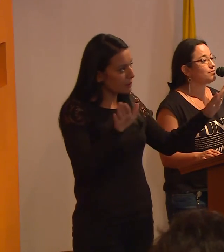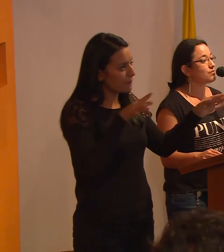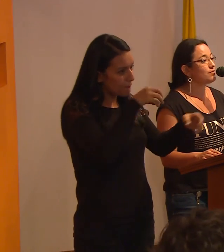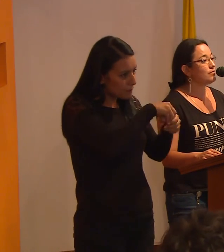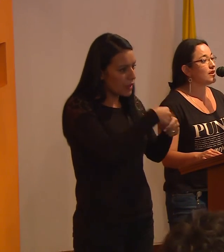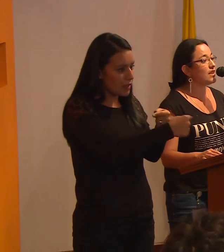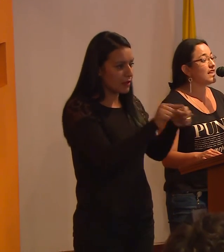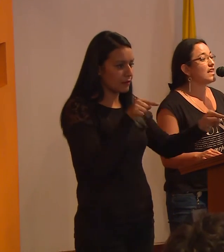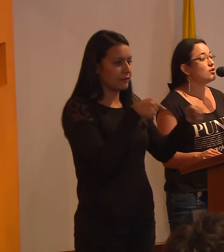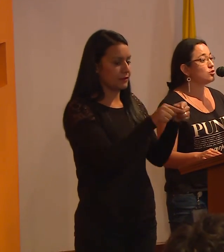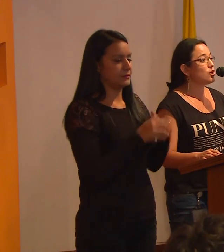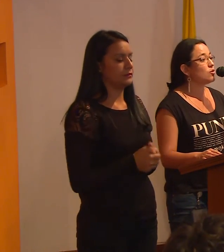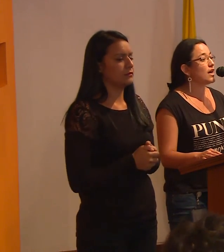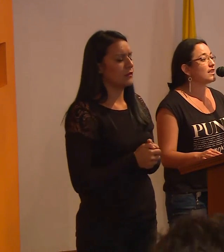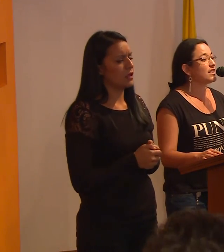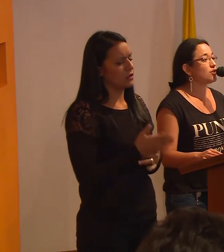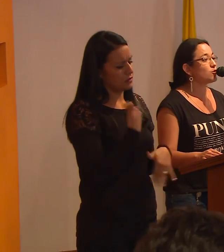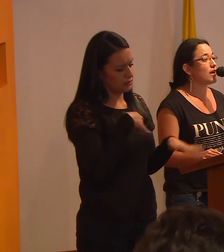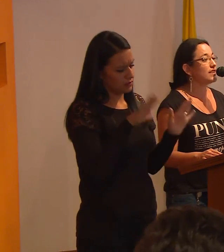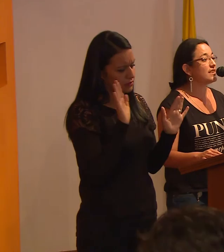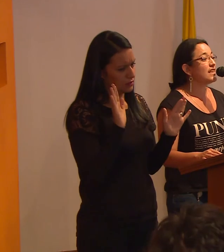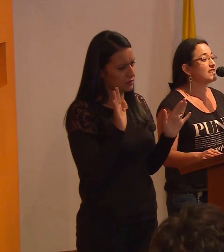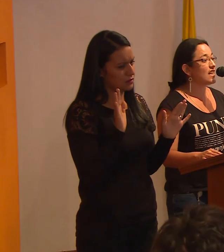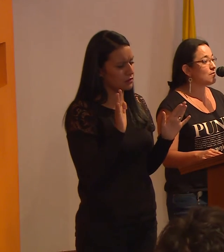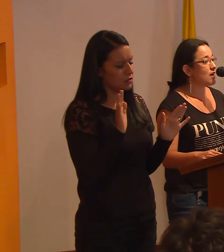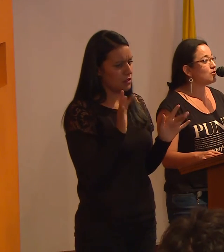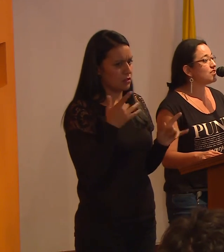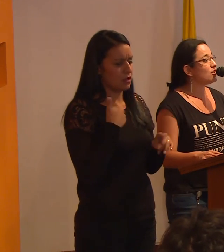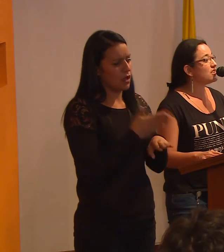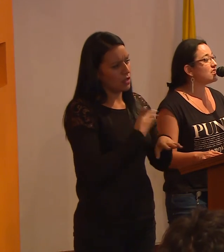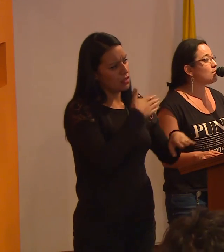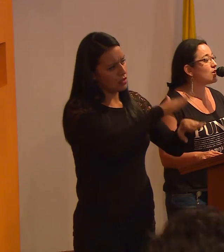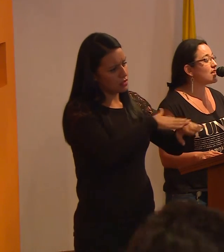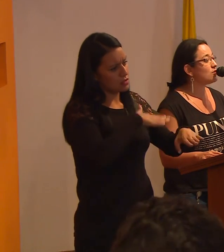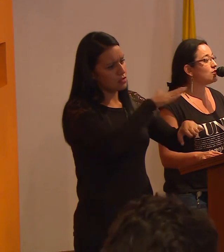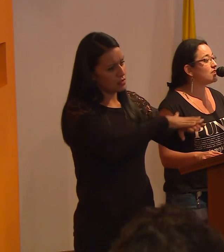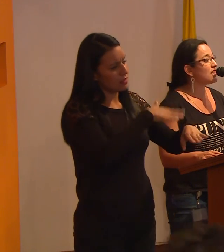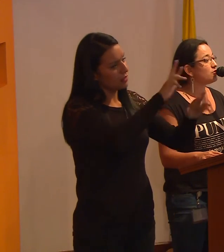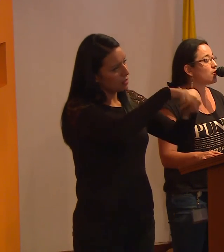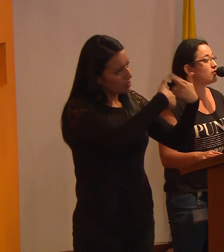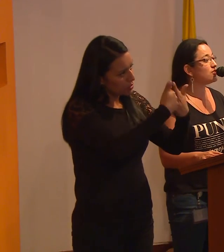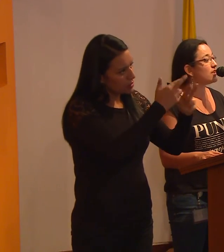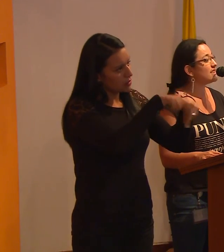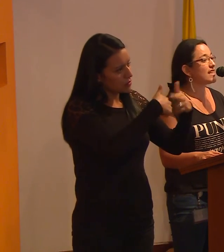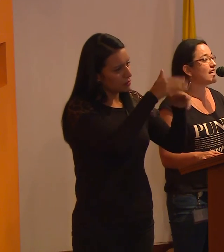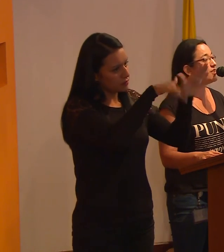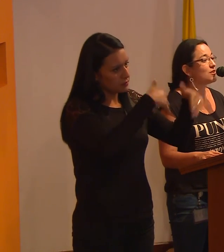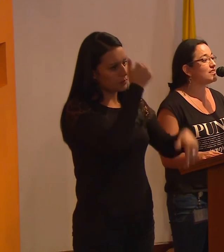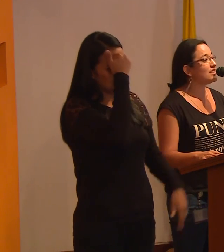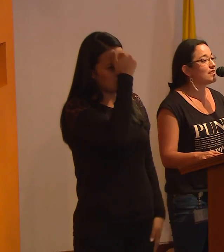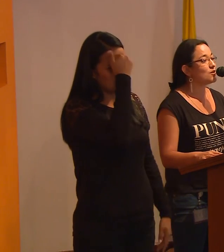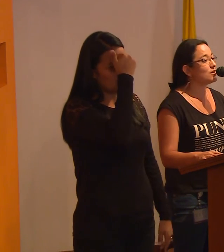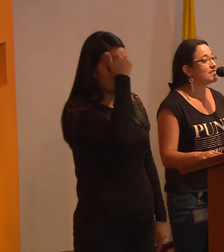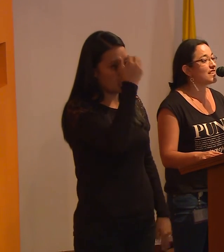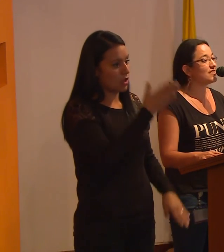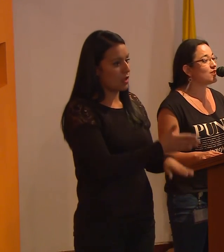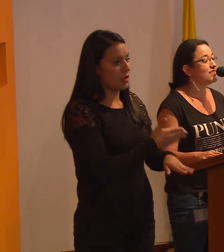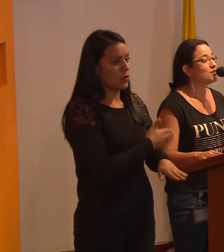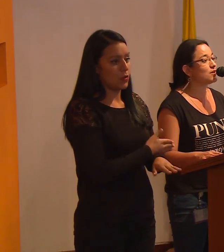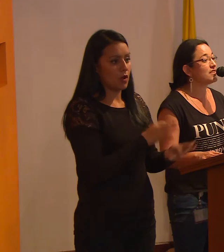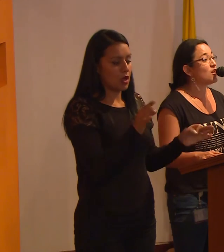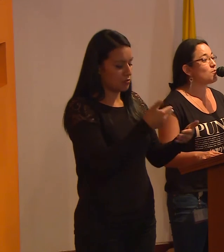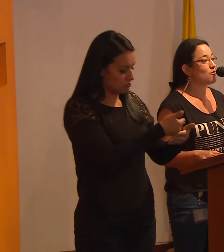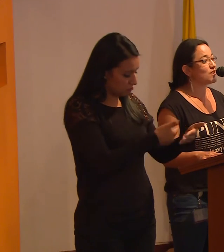debate. Y en algunos lugares en los cuales llamamos y solicitamos las reuniones de los profesores, y ahí no decían ninguna de